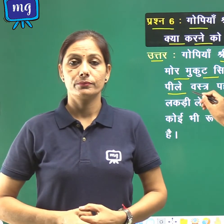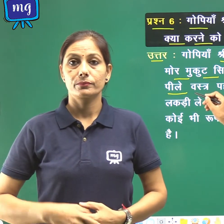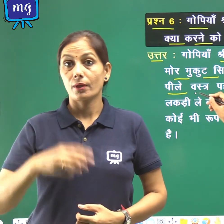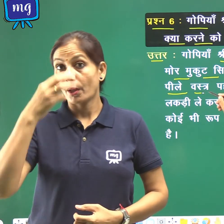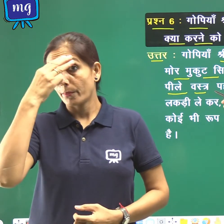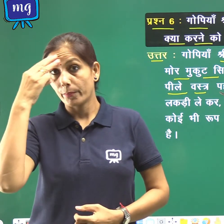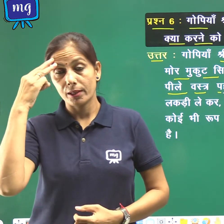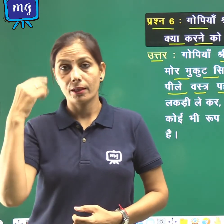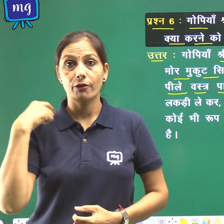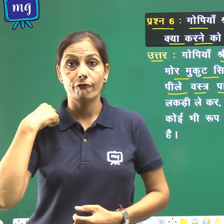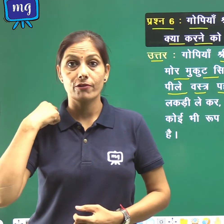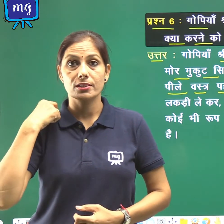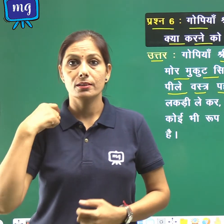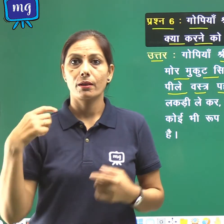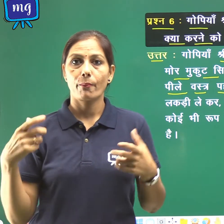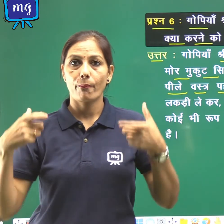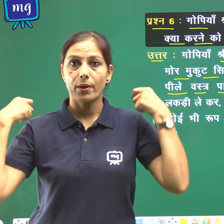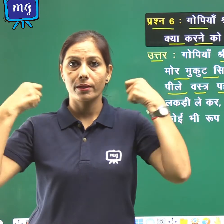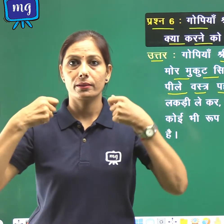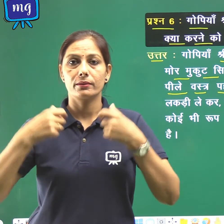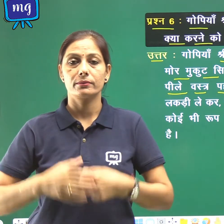पीले वस्त्र पहनकर